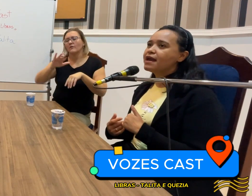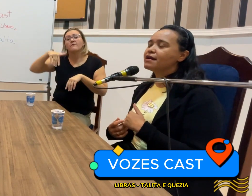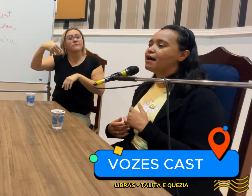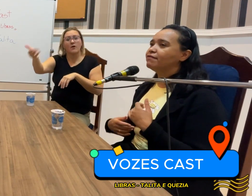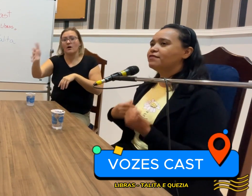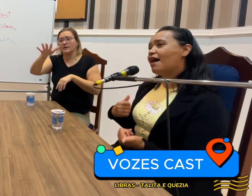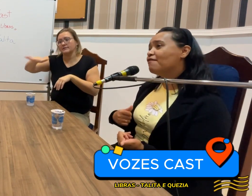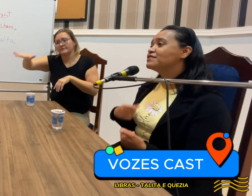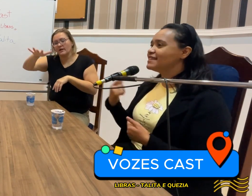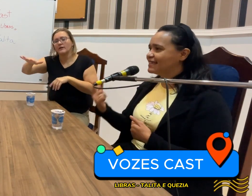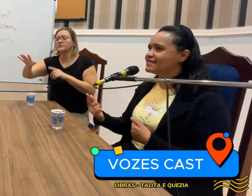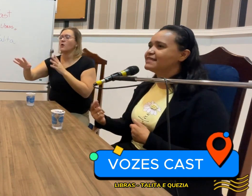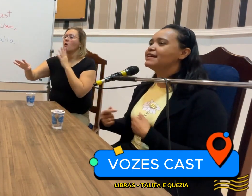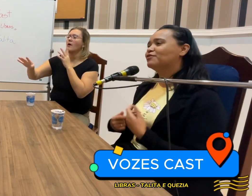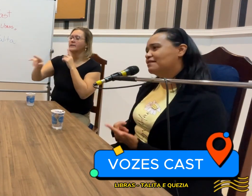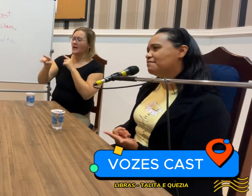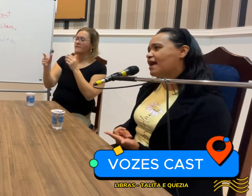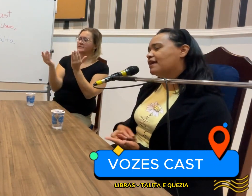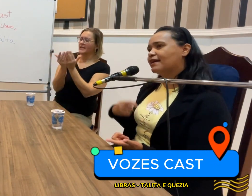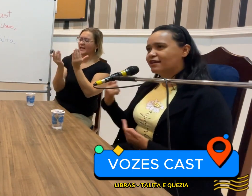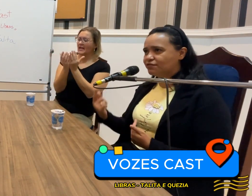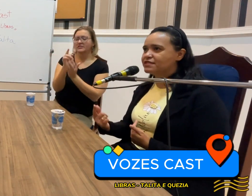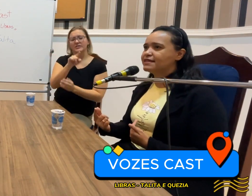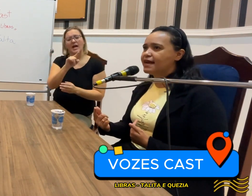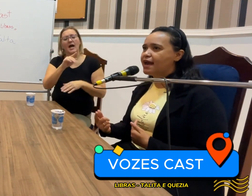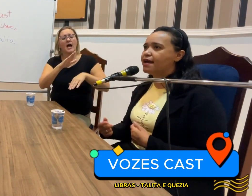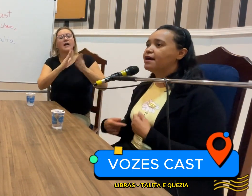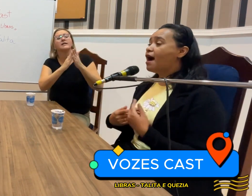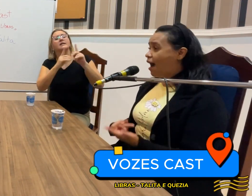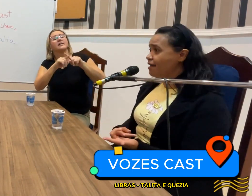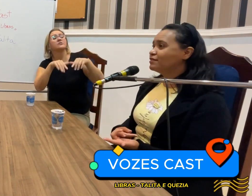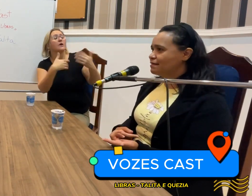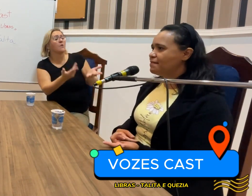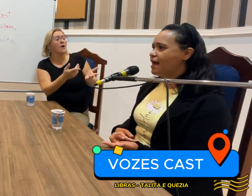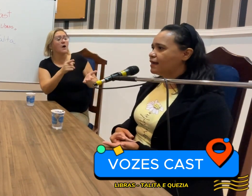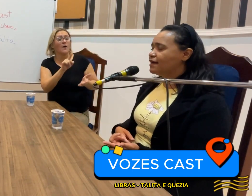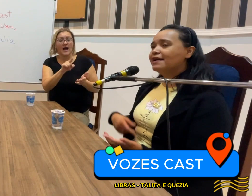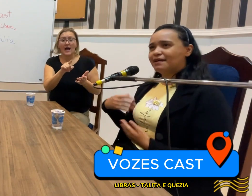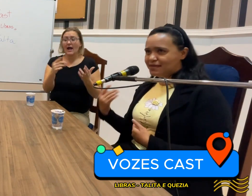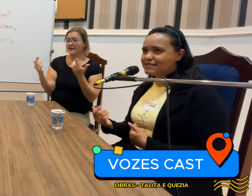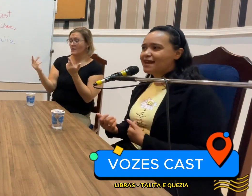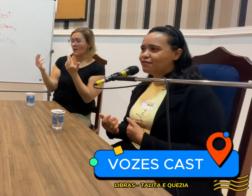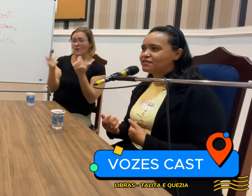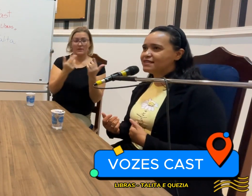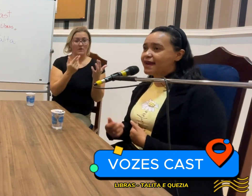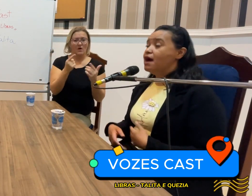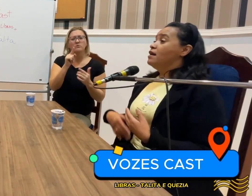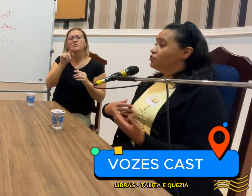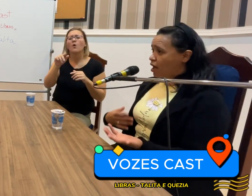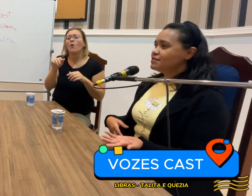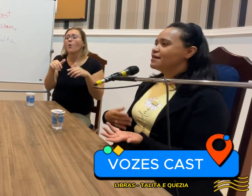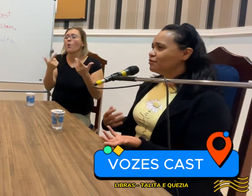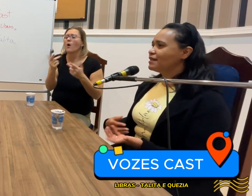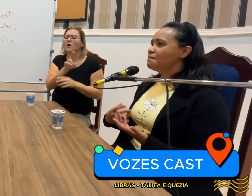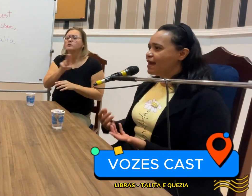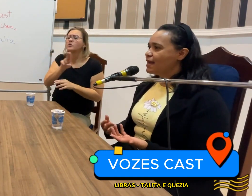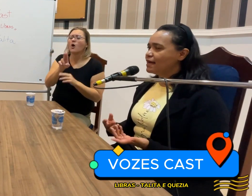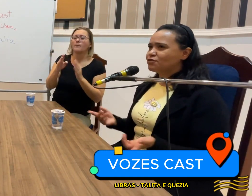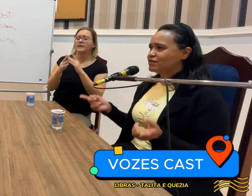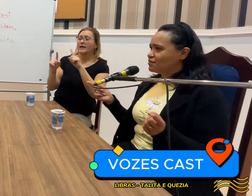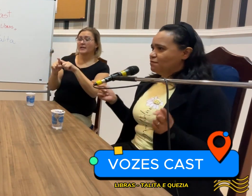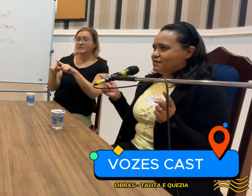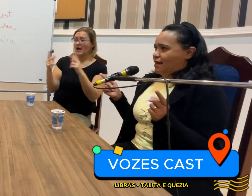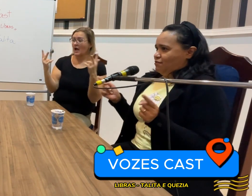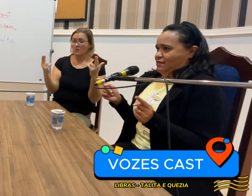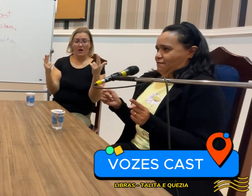Tudo bem? Ah, você é cristã? Eu também. Que igreja você é? Ah, eu também. Que ministério você é? Nossa, eu também.